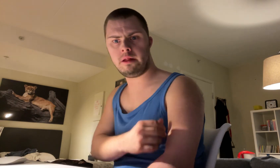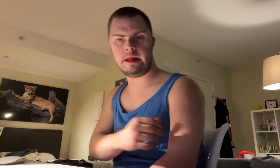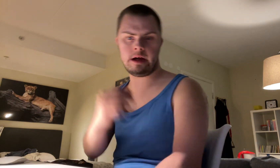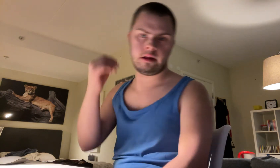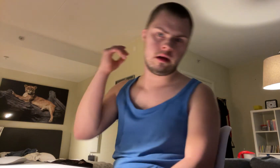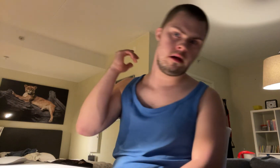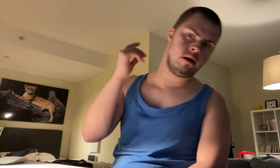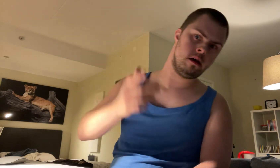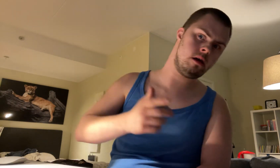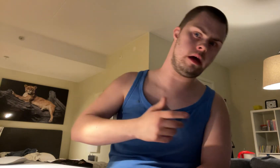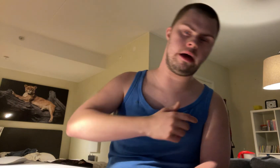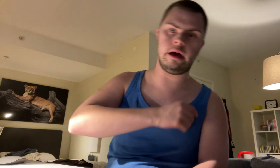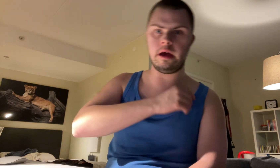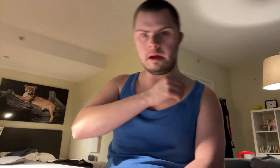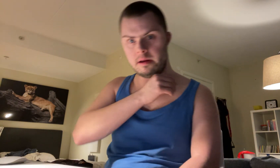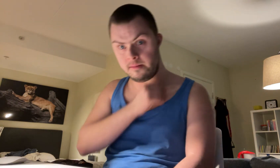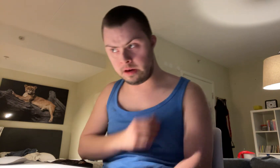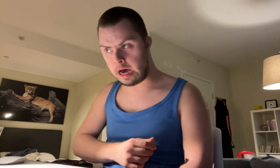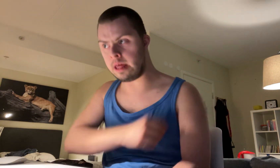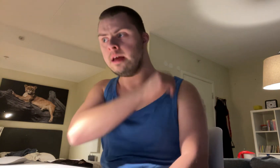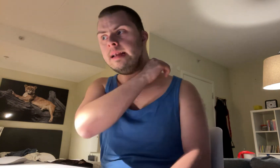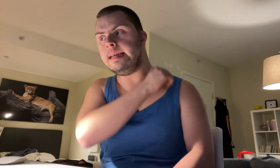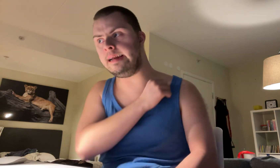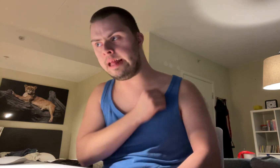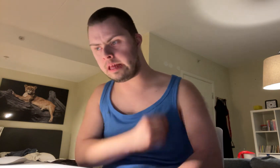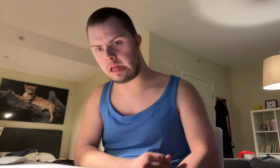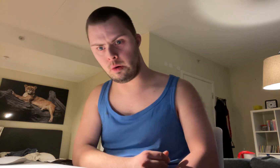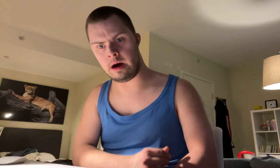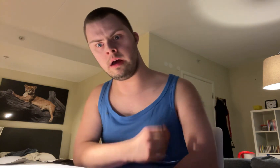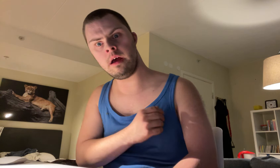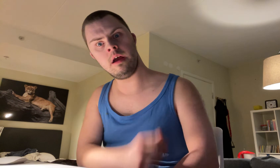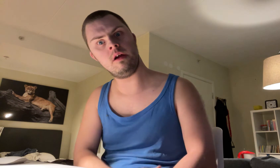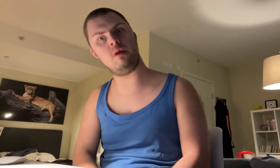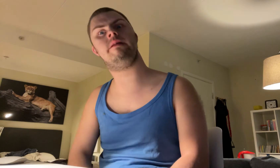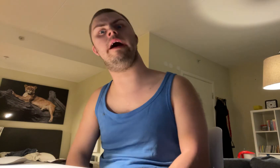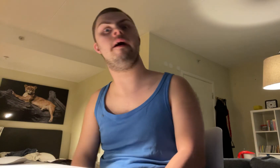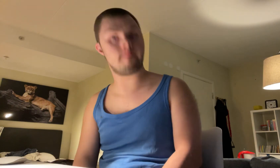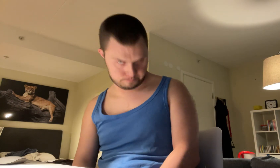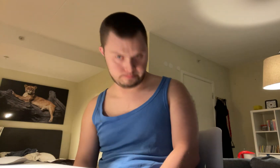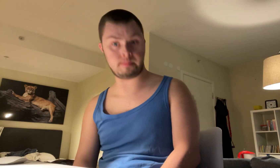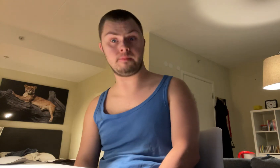söndag. Vi är lediga då. Just det. Mm.